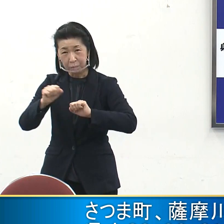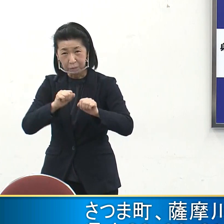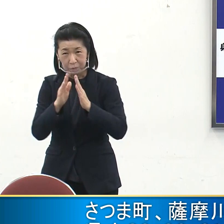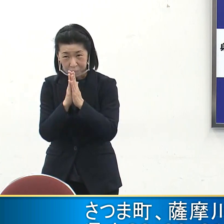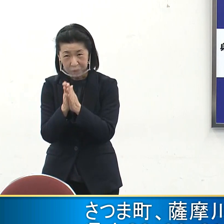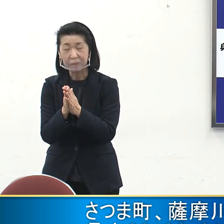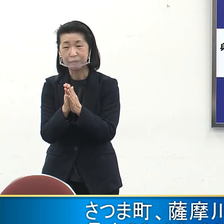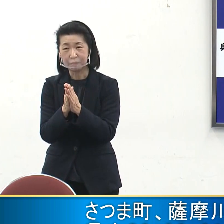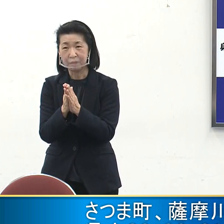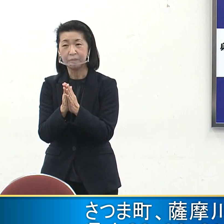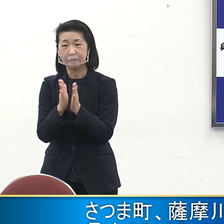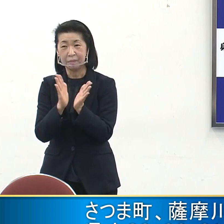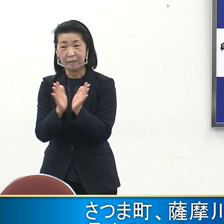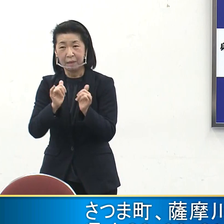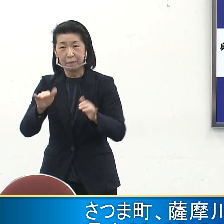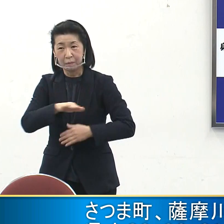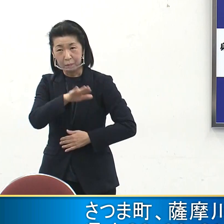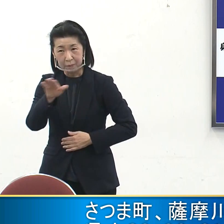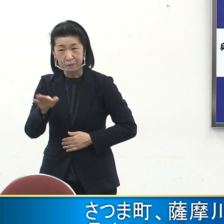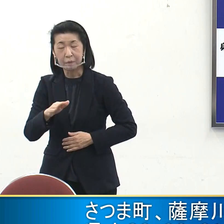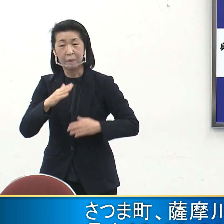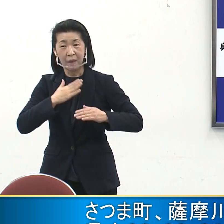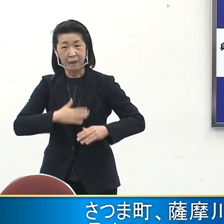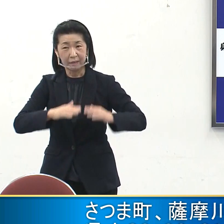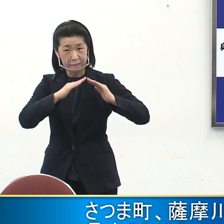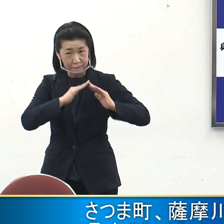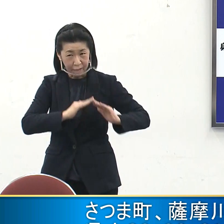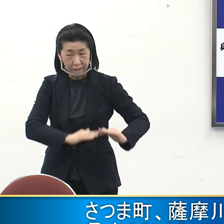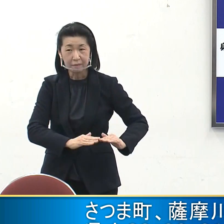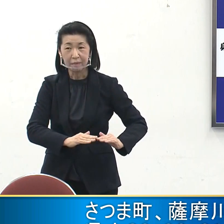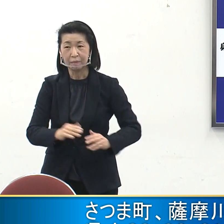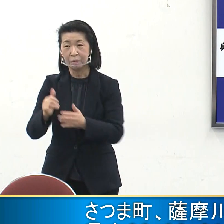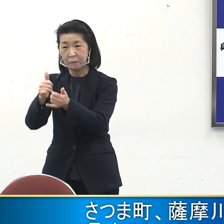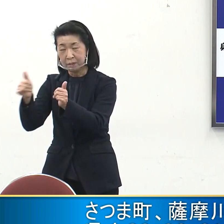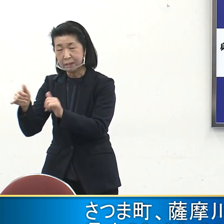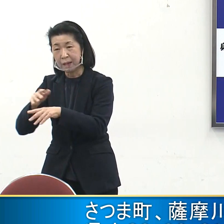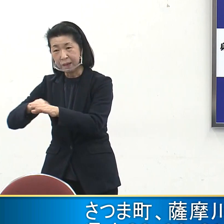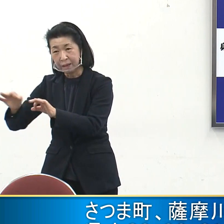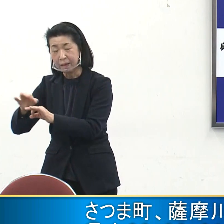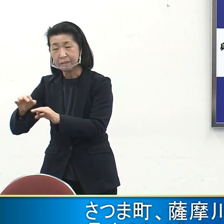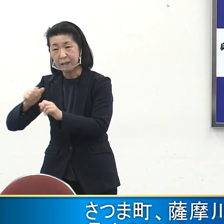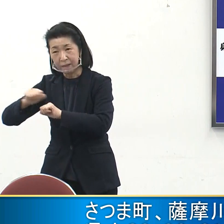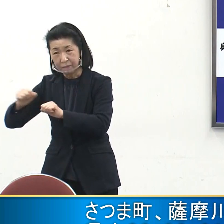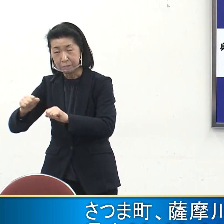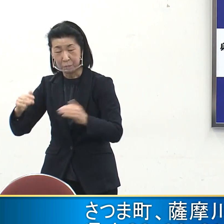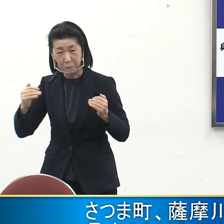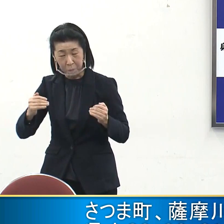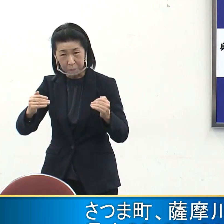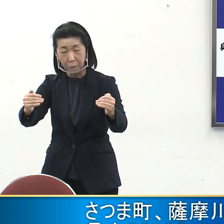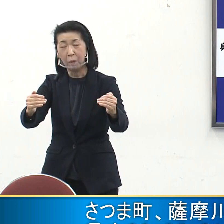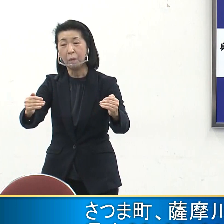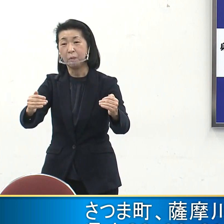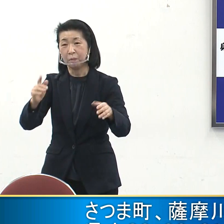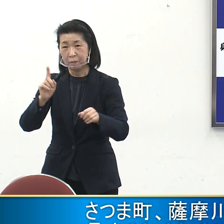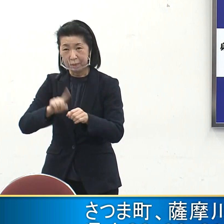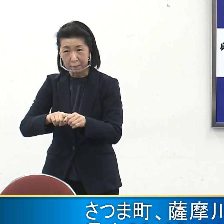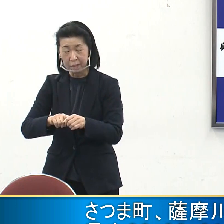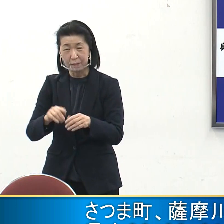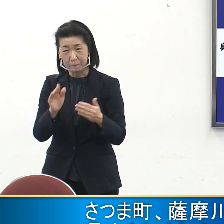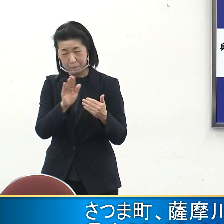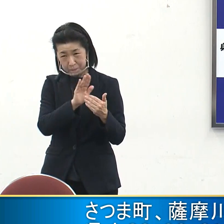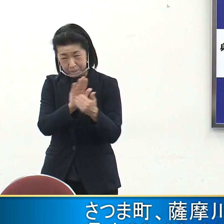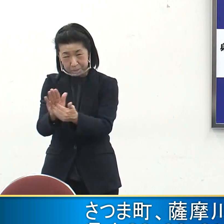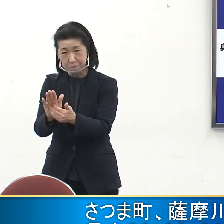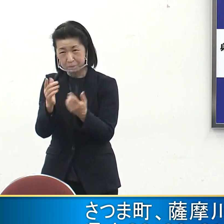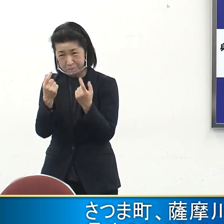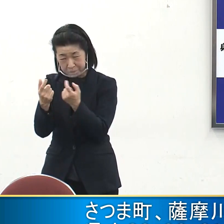様におかれましては、安心安全と社会経済活動の両立に向けて、引き続き強い警戒感を持って感染防止対策の徹底にご